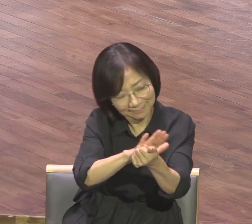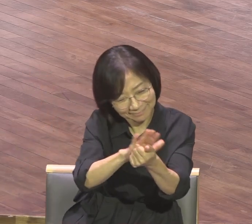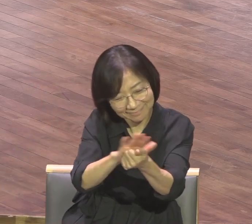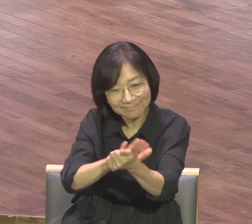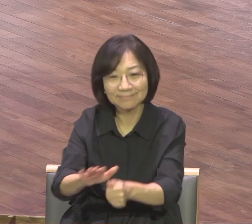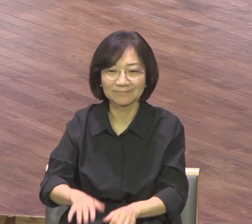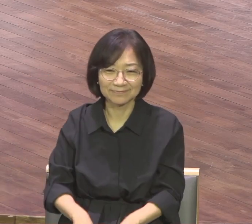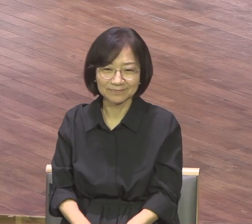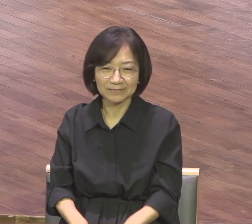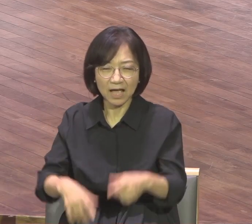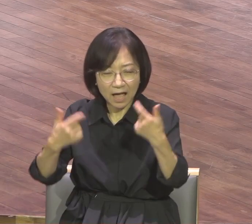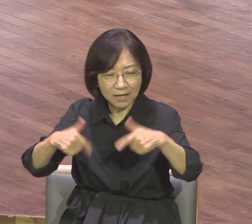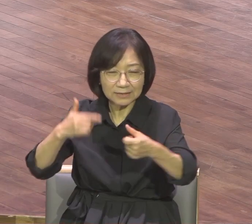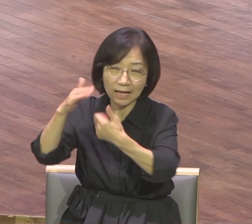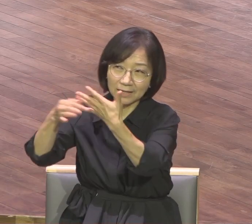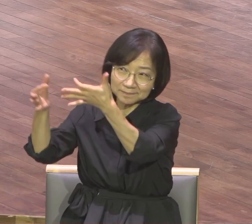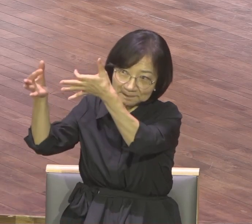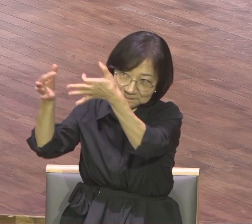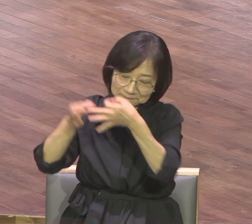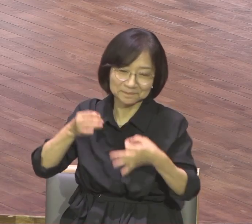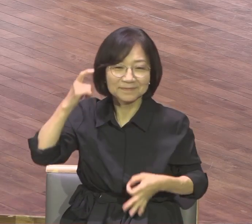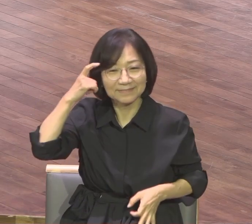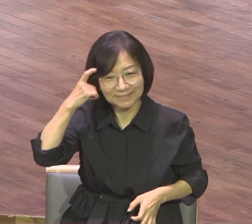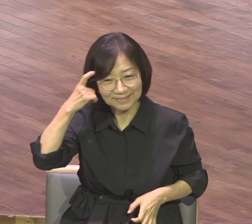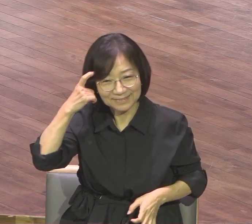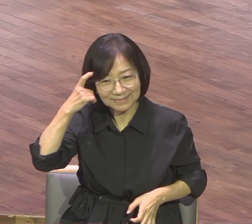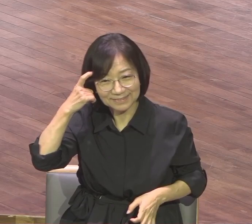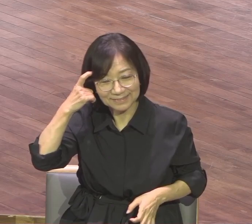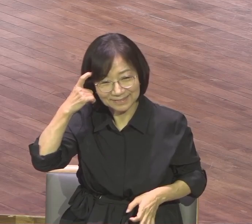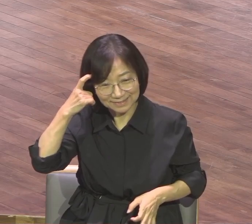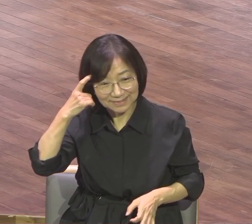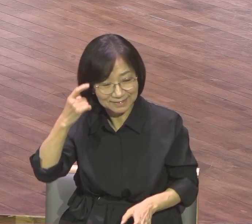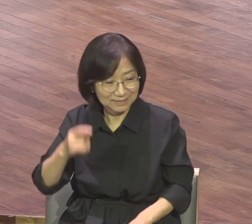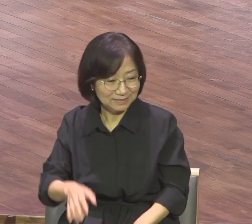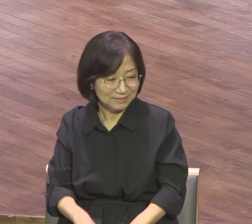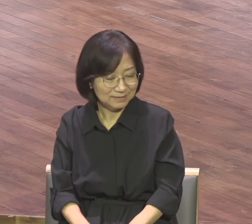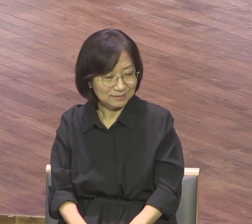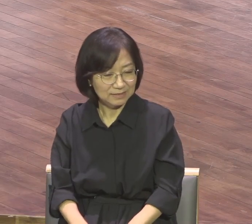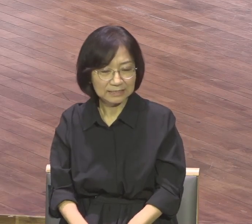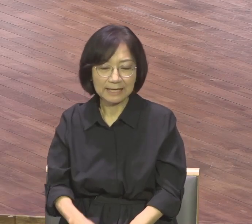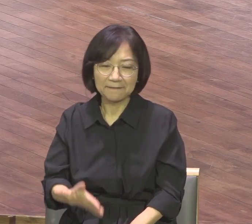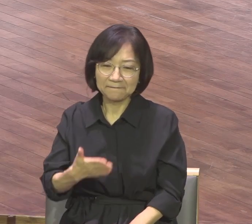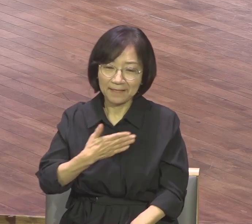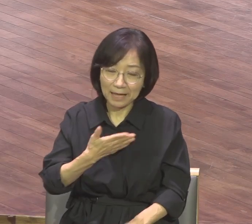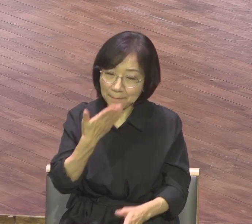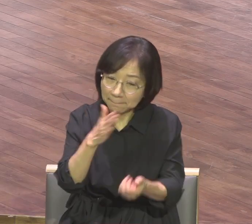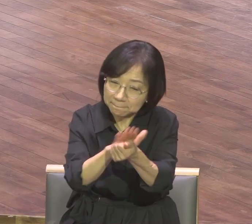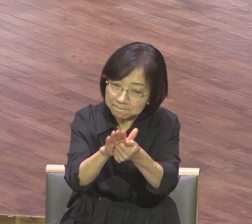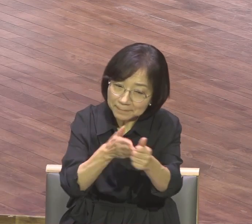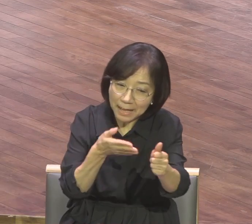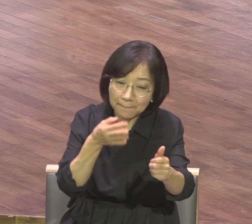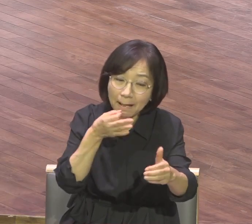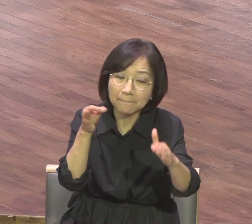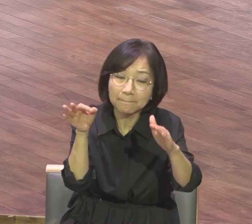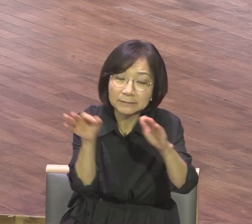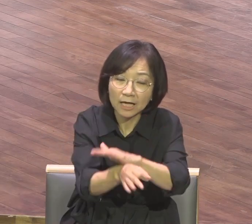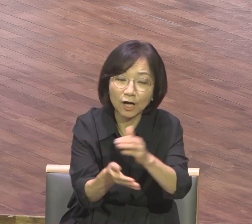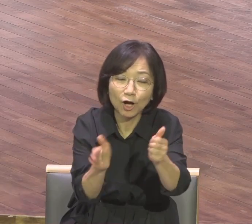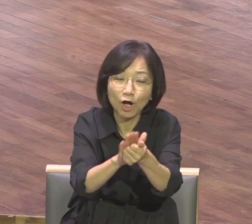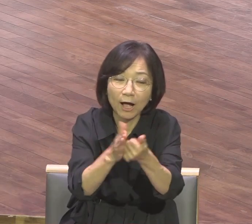하나님 앞에서입니다. 하나님 앞에서 식사 한 그릇을 대접하더라도 하나님 앞에서 행복하지요.